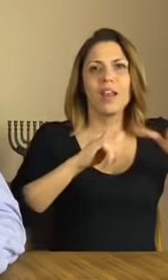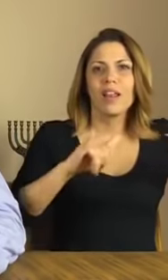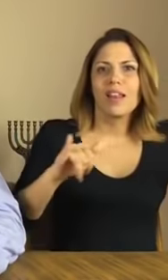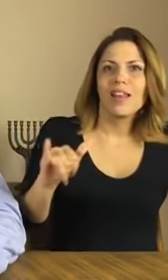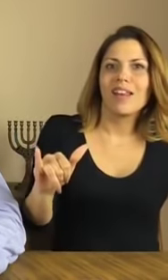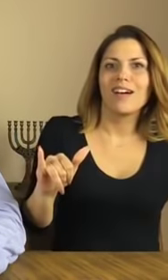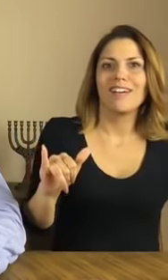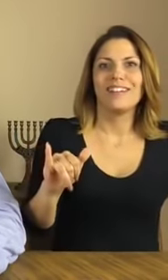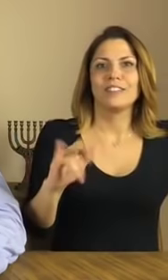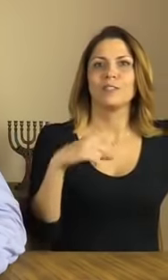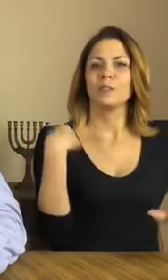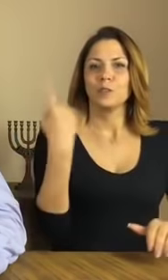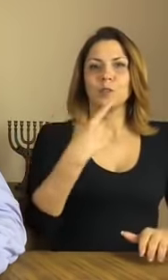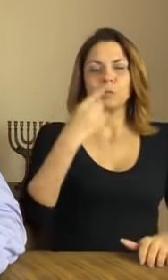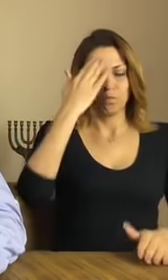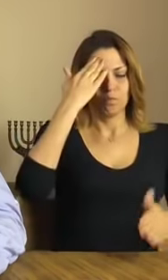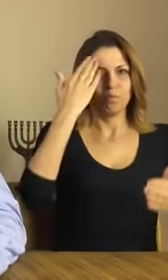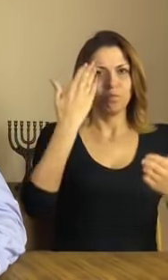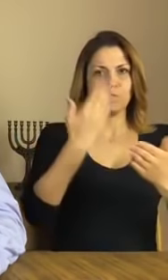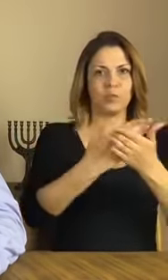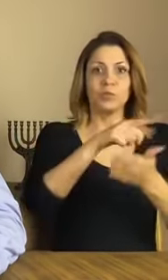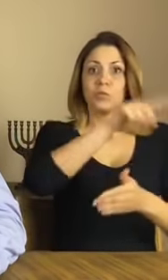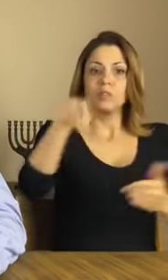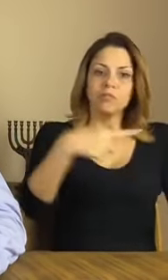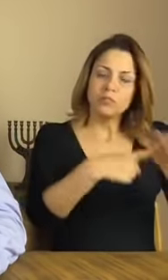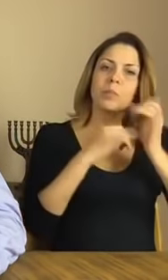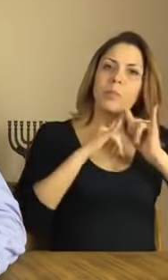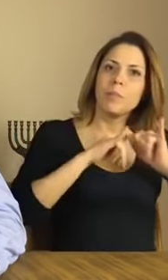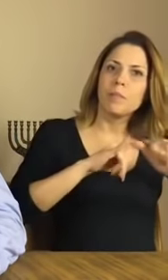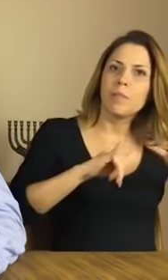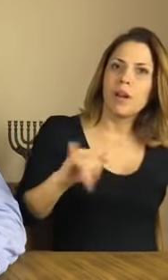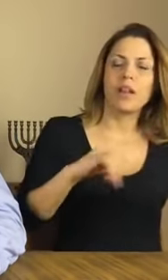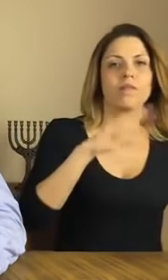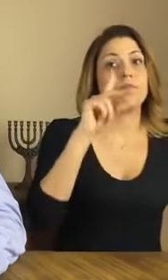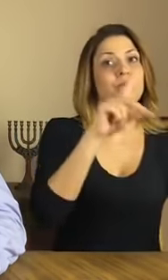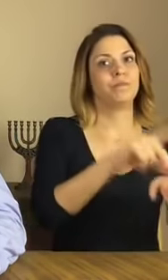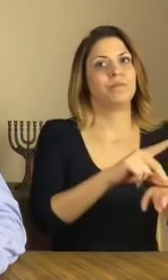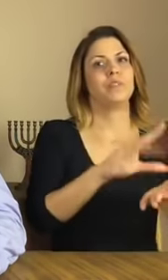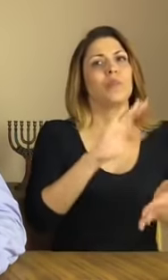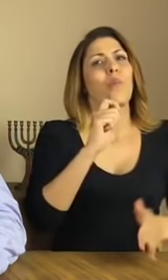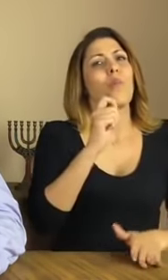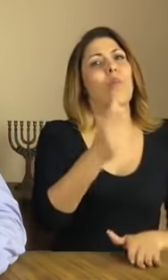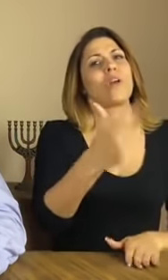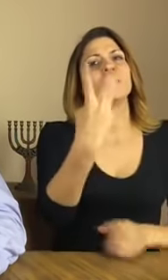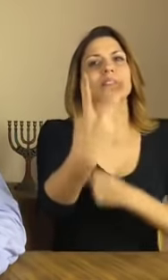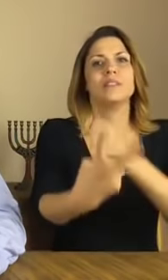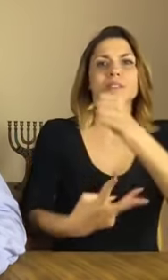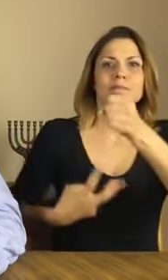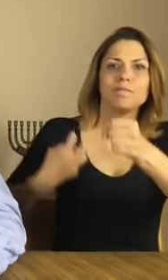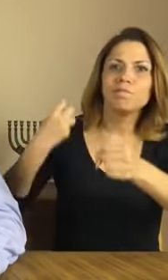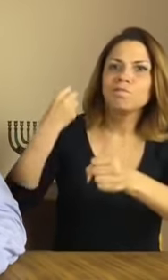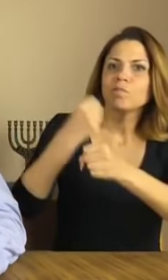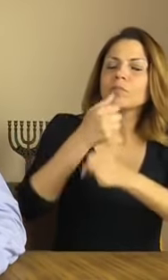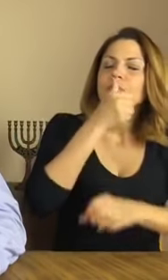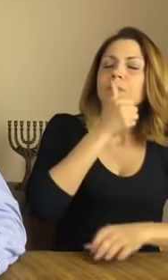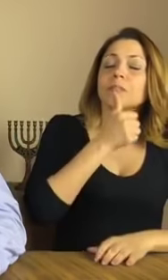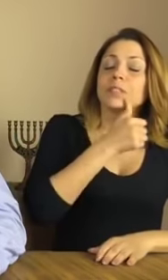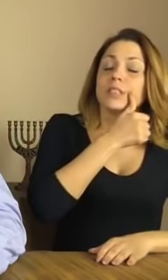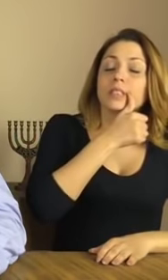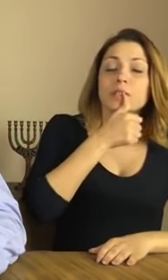daquilo que nós pensamos para o nosso brasil foram quase três anos de muito sacrifício